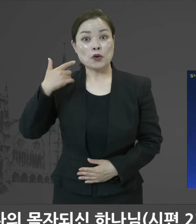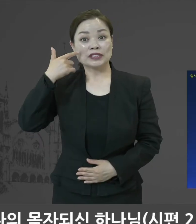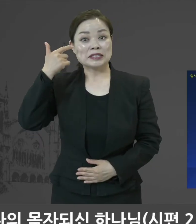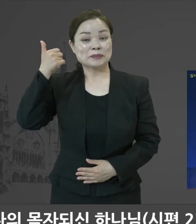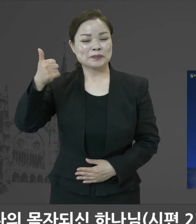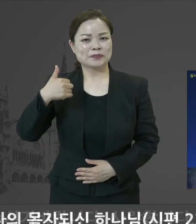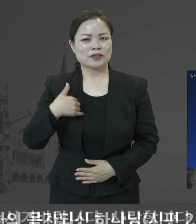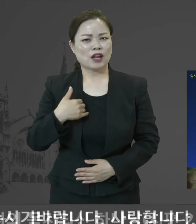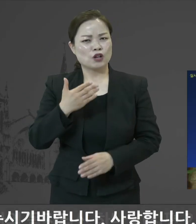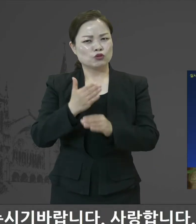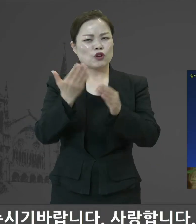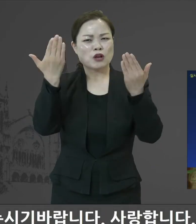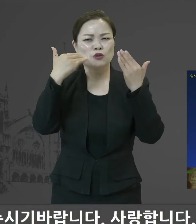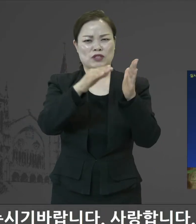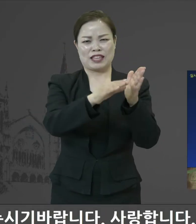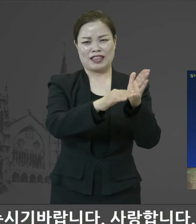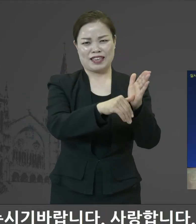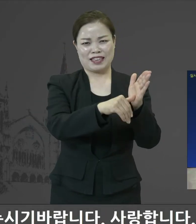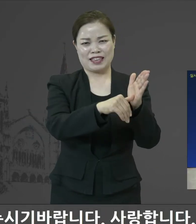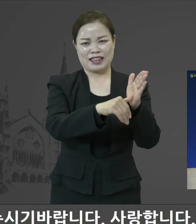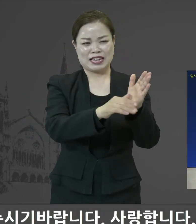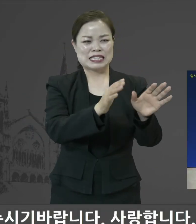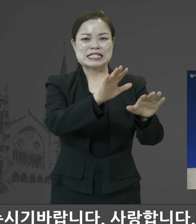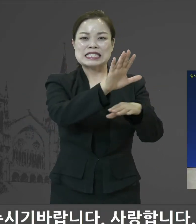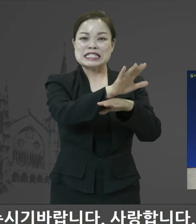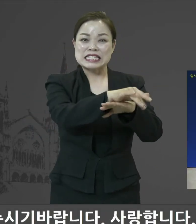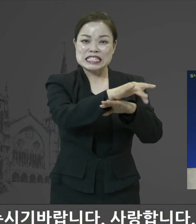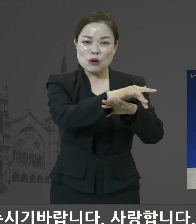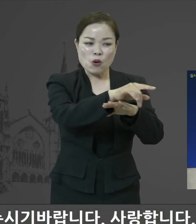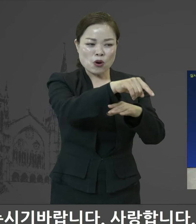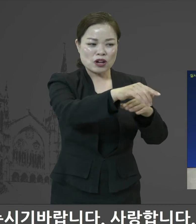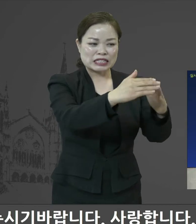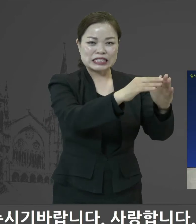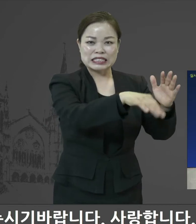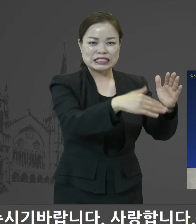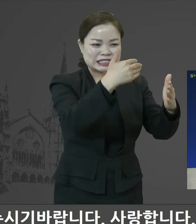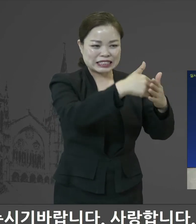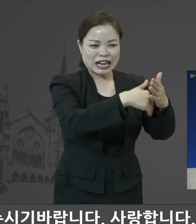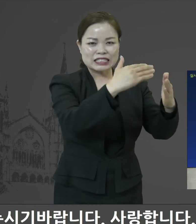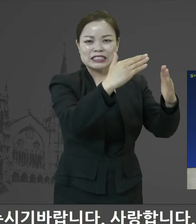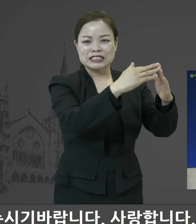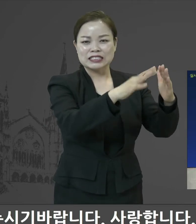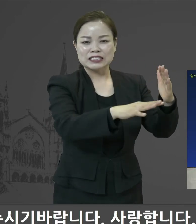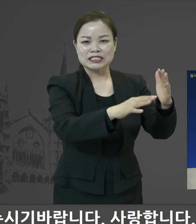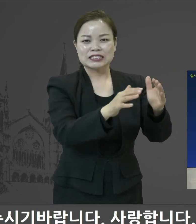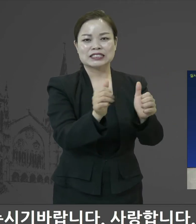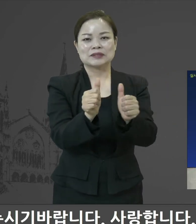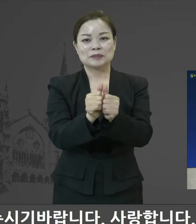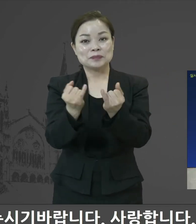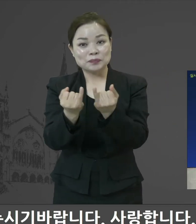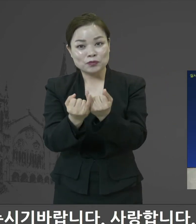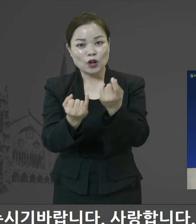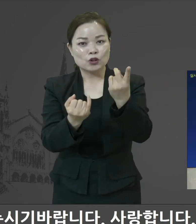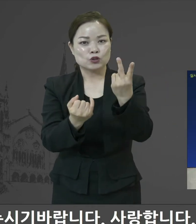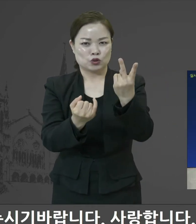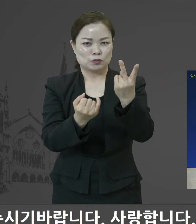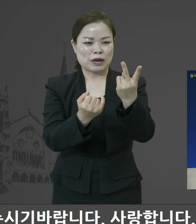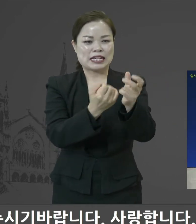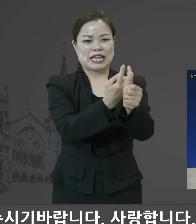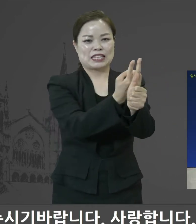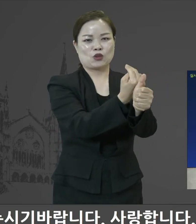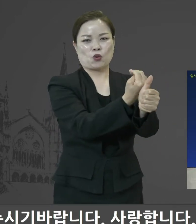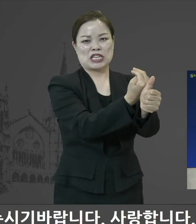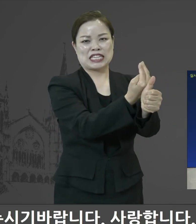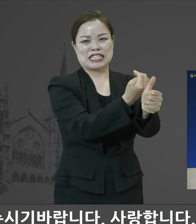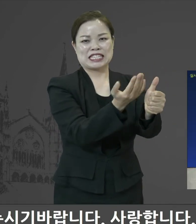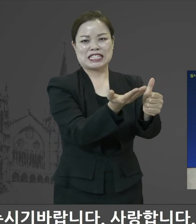저는 중학생 시절에 시골집 헛간에서 암컷과 수컷 두 마리의 토끼를